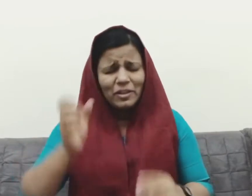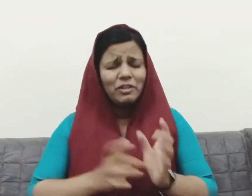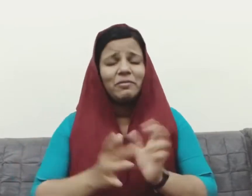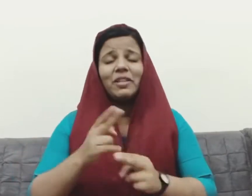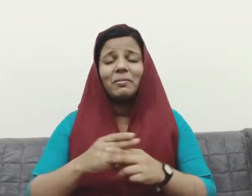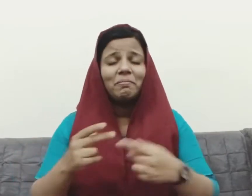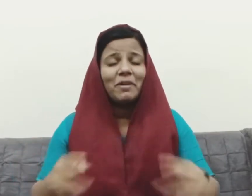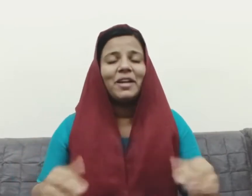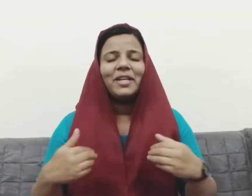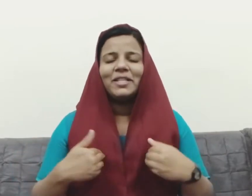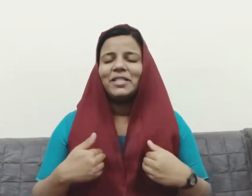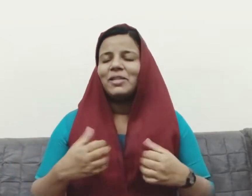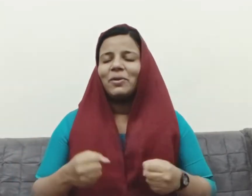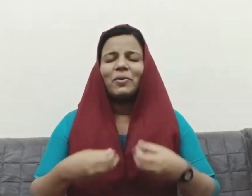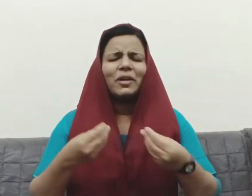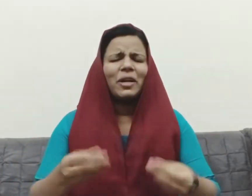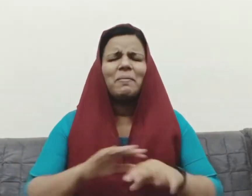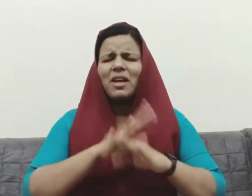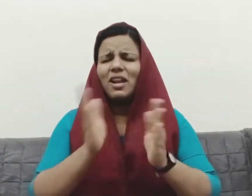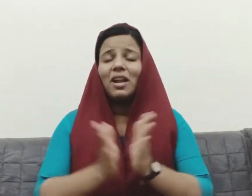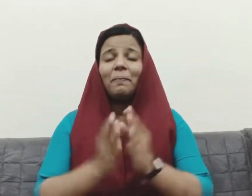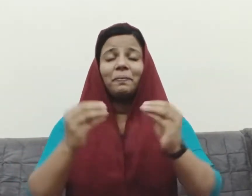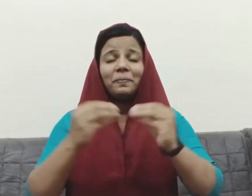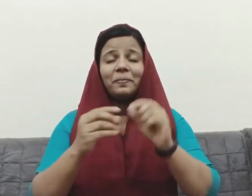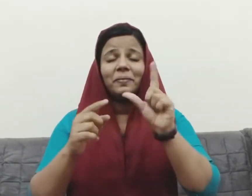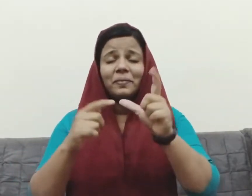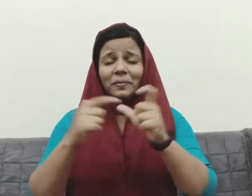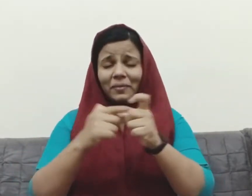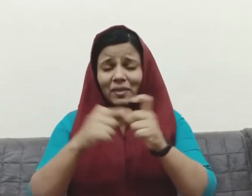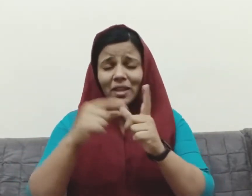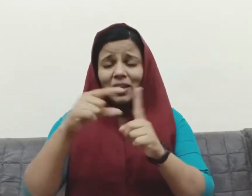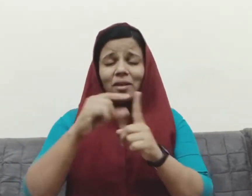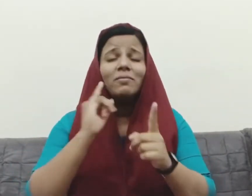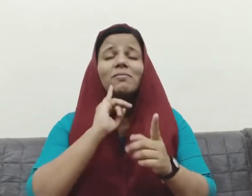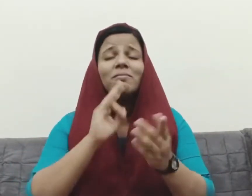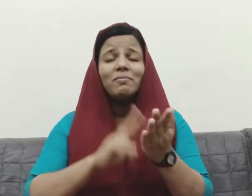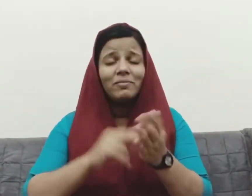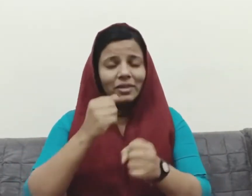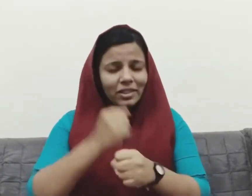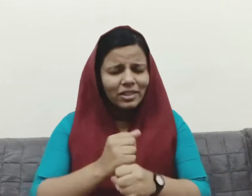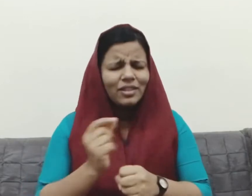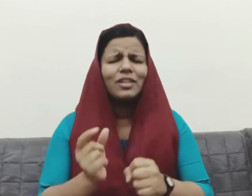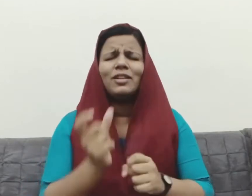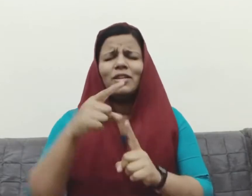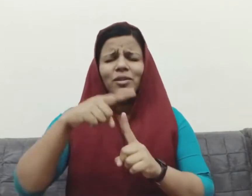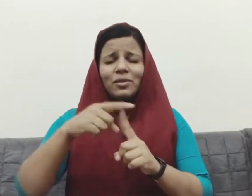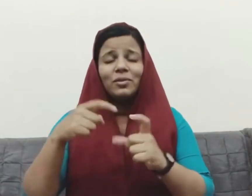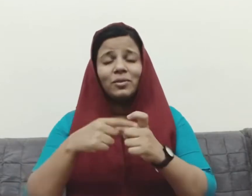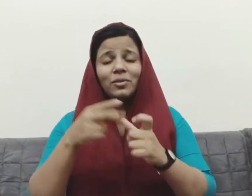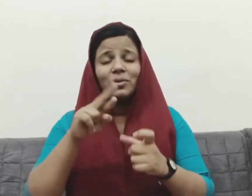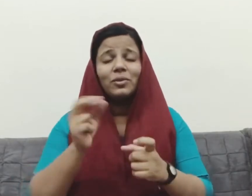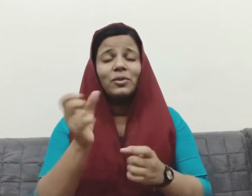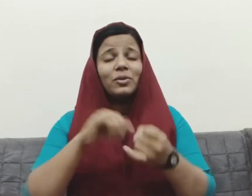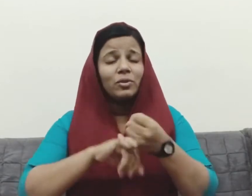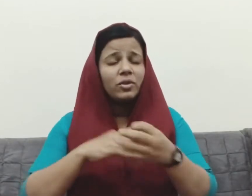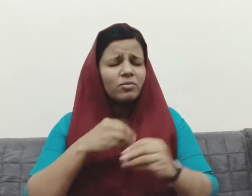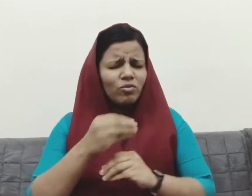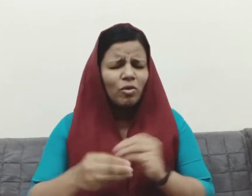മാറട്ടെ. സൗഖ്യമാകട്ടെ കർത്താവേ. എല്ലാ ബ്ലീഡിംഗ് ഡിസോർഡറുകളും ഗർഭപാത്ര സംബന്ധമായ രോഗങ്ങളും ഈ പ്രഭാതത്തിൽ യേശുവിൻ്റെ